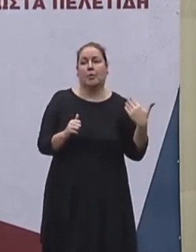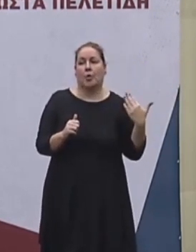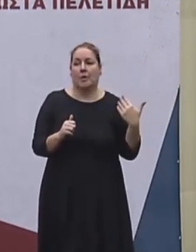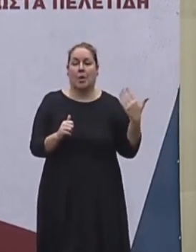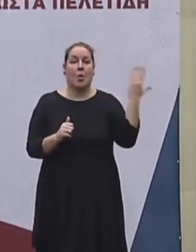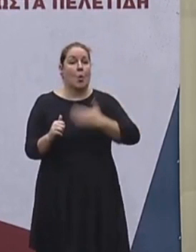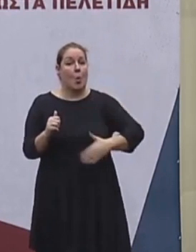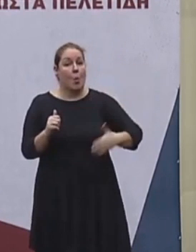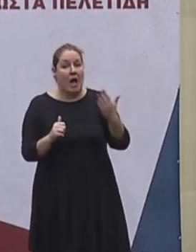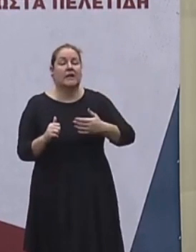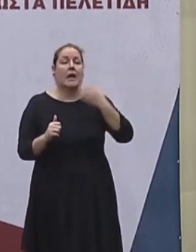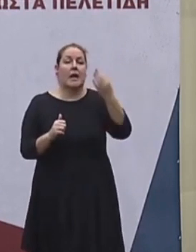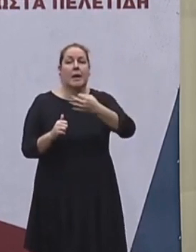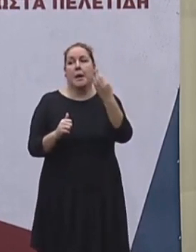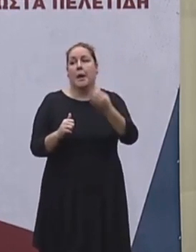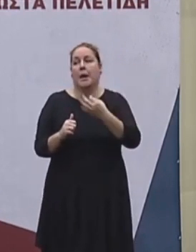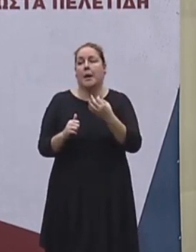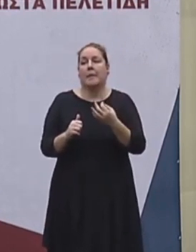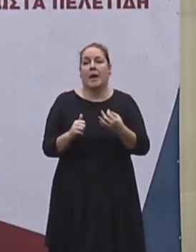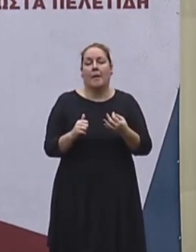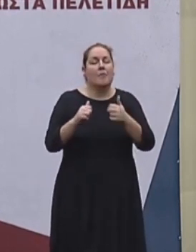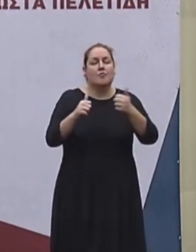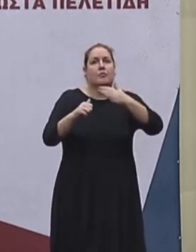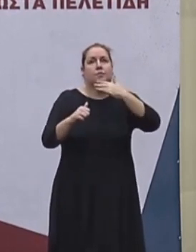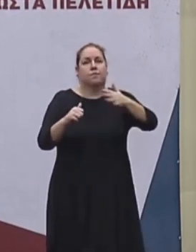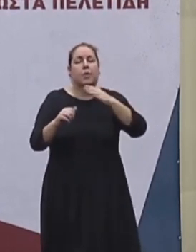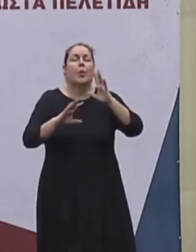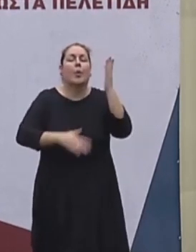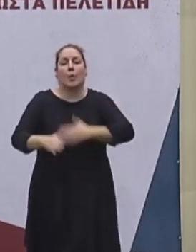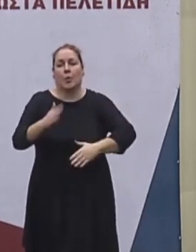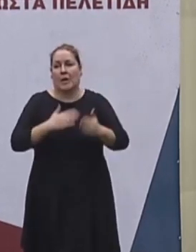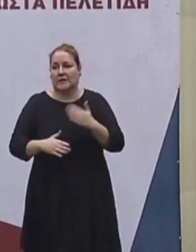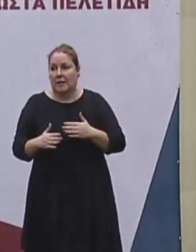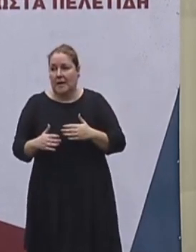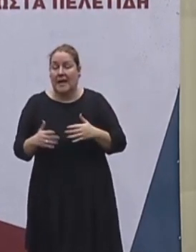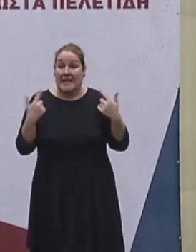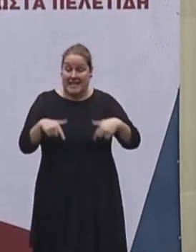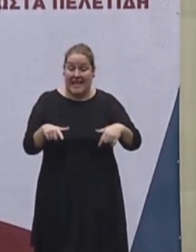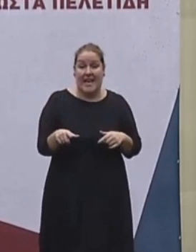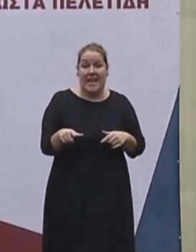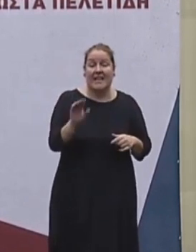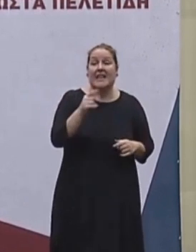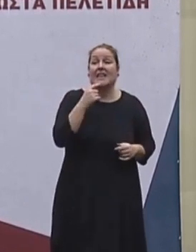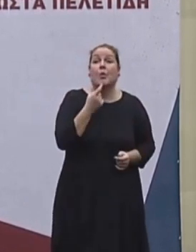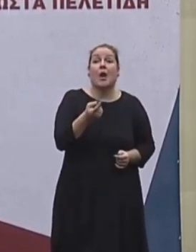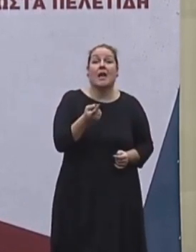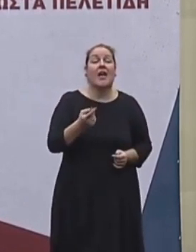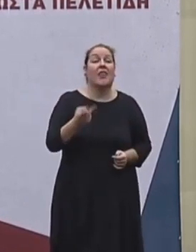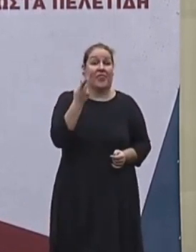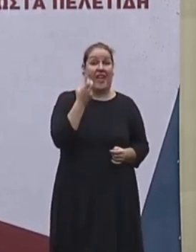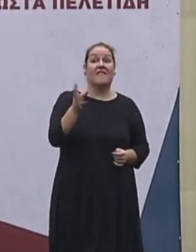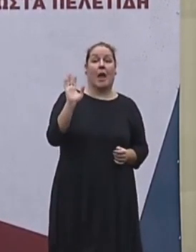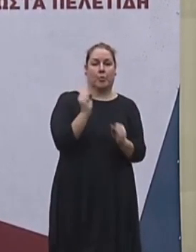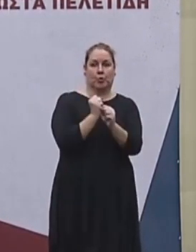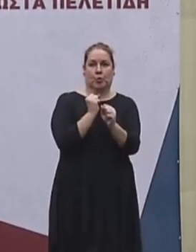προηγουμένως, κουράζεσαι να μιλάς για έργα. Αυτά είναι ένα κομμάτι των έργων. Και έρχονται κάποιοι που λένε ότι δεν βλέπουν το